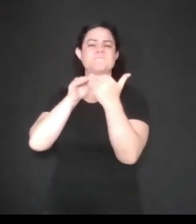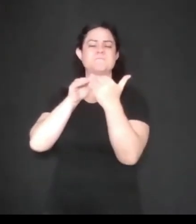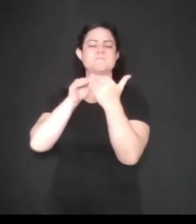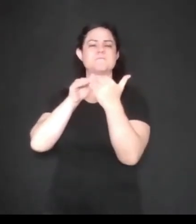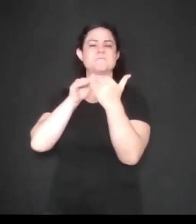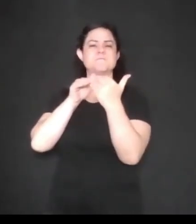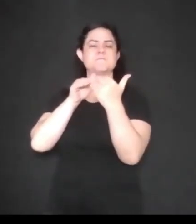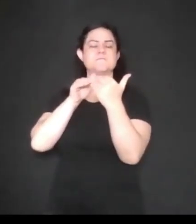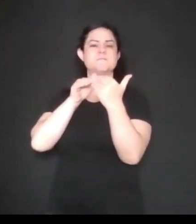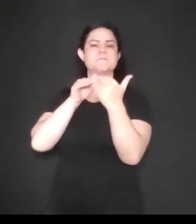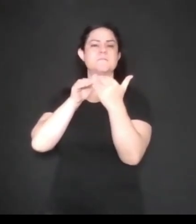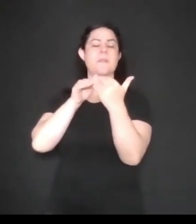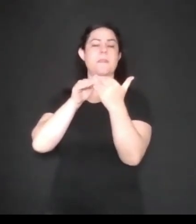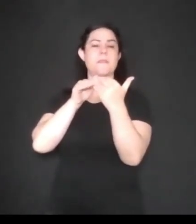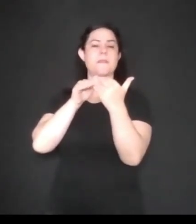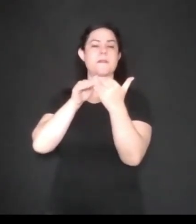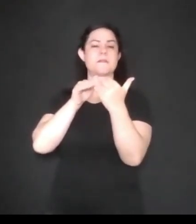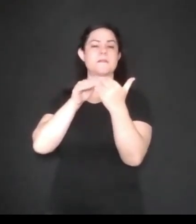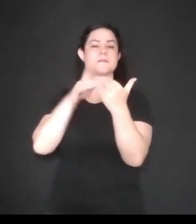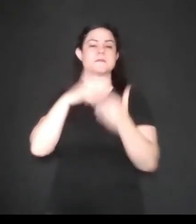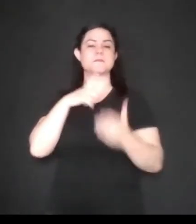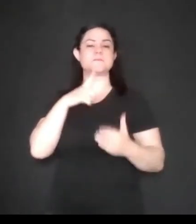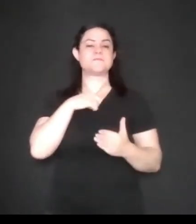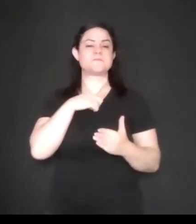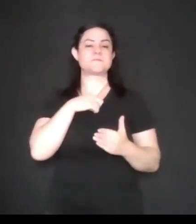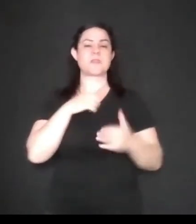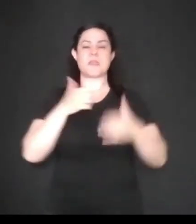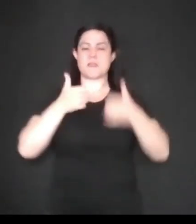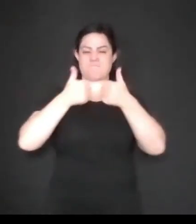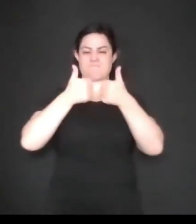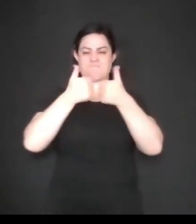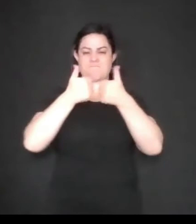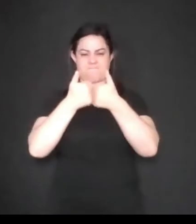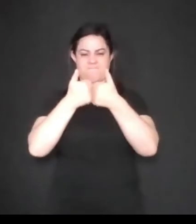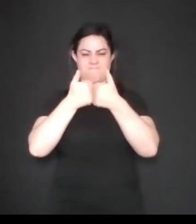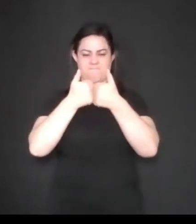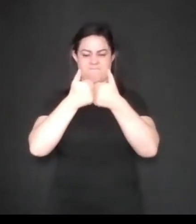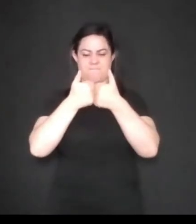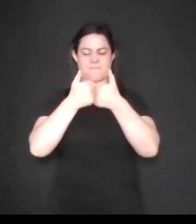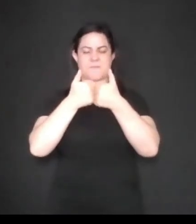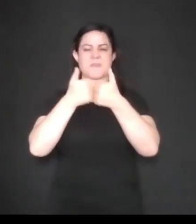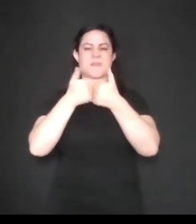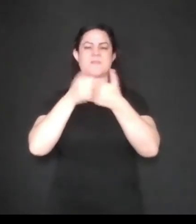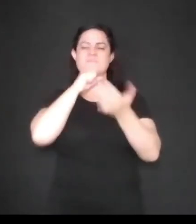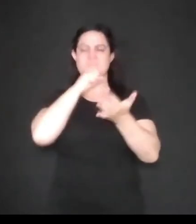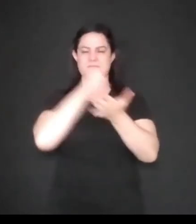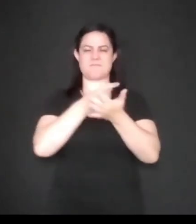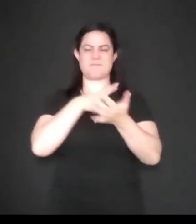A tampa da Arca da Aliança, lá no Antigo Testamento, a tampa da arca se chamava